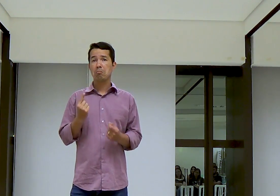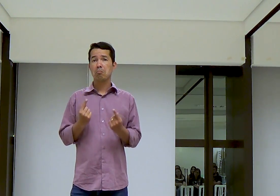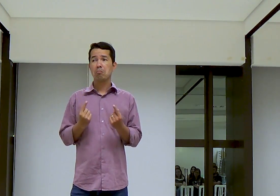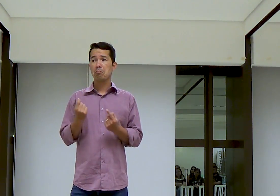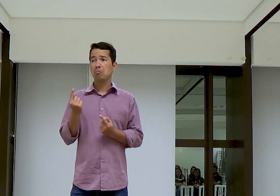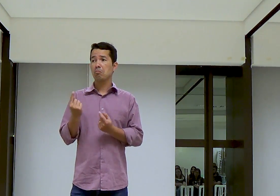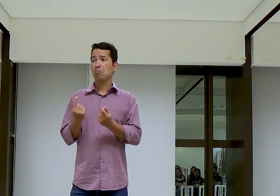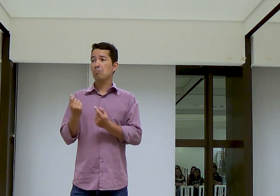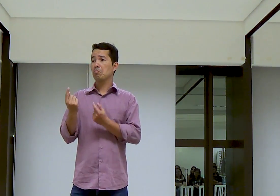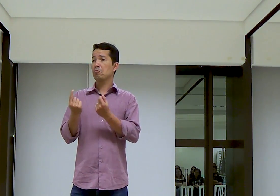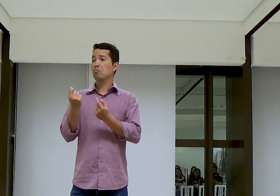Alguns,